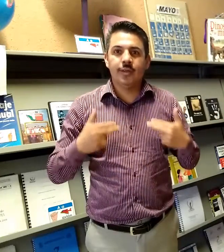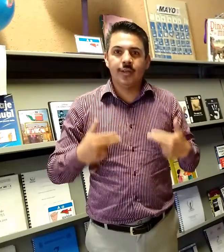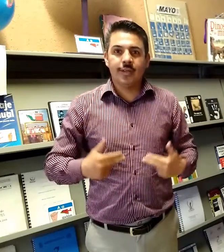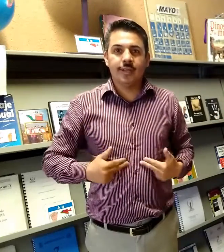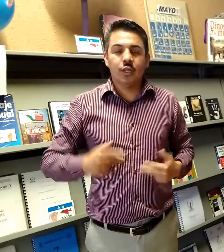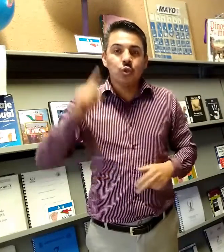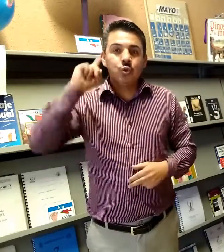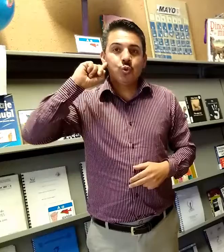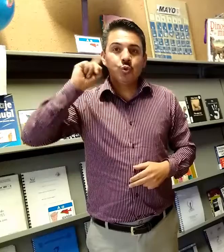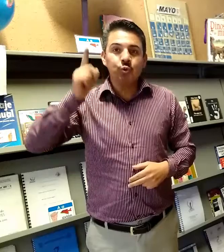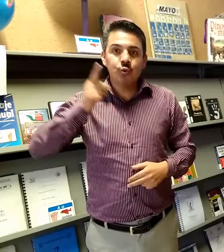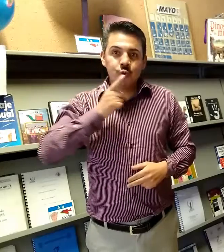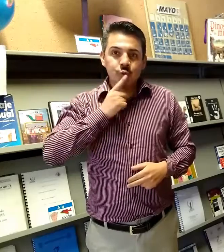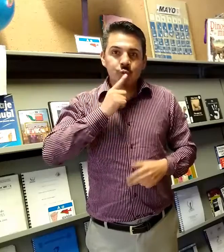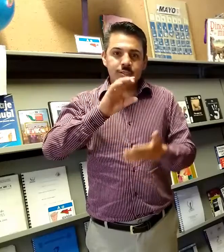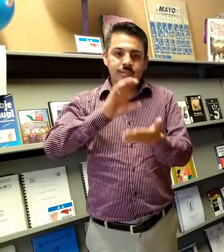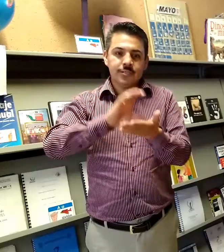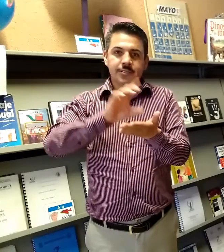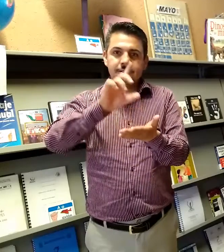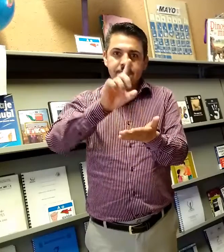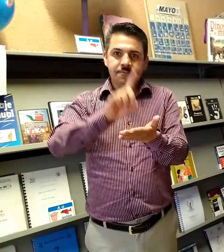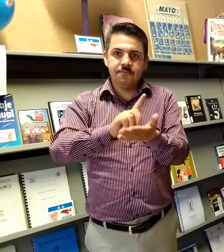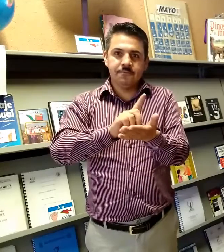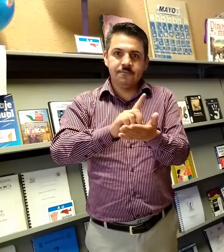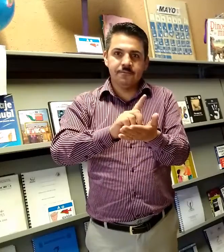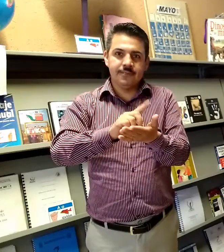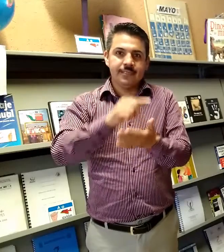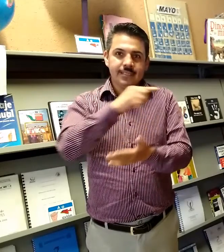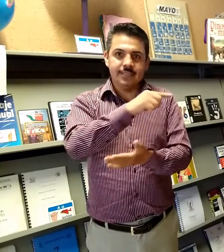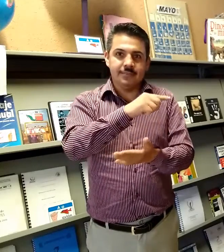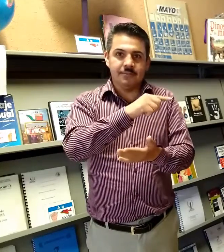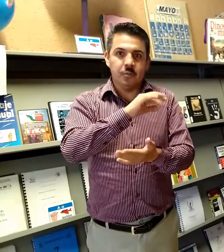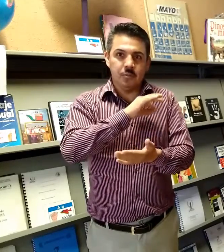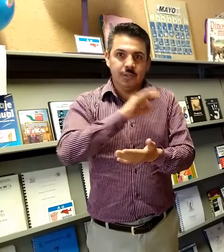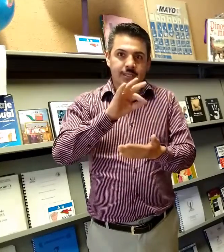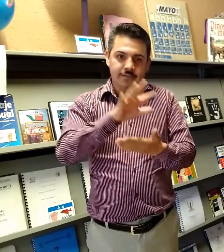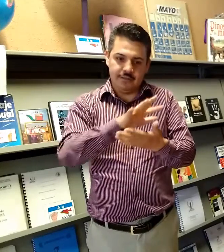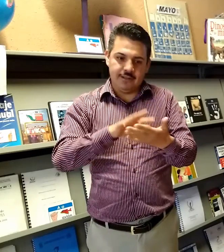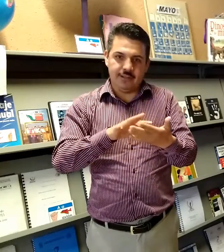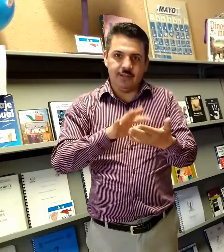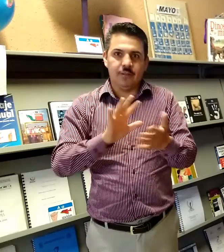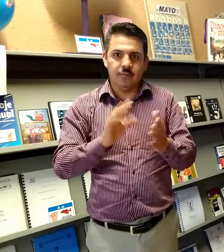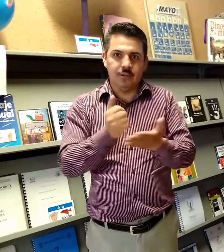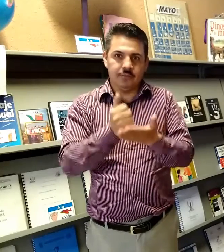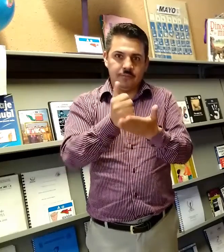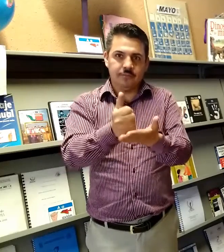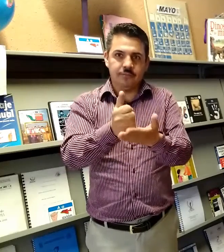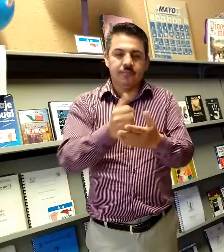Los derechos humanos de las personas con discapacidad auditiva.